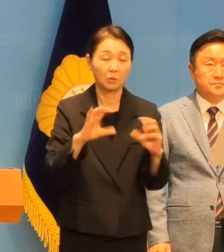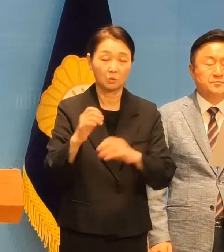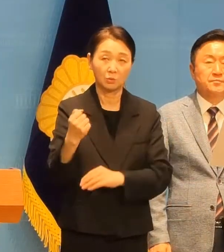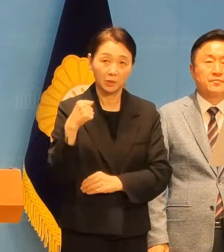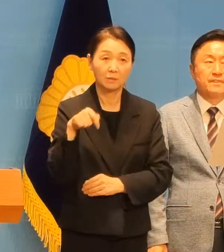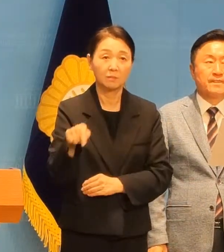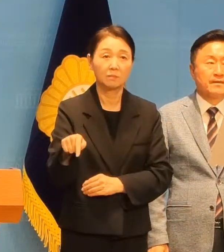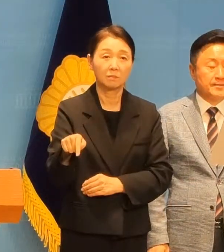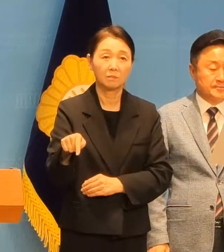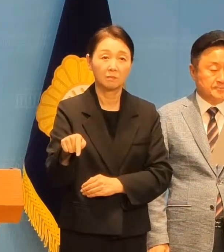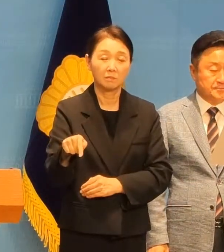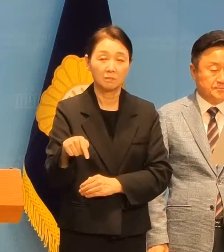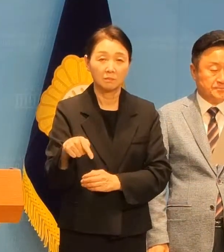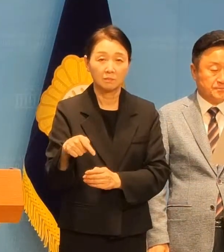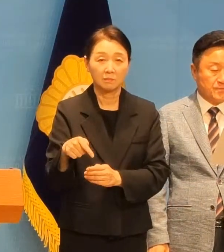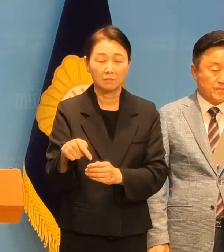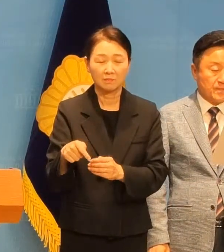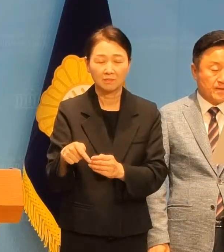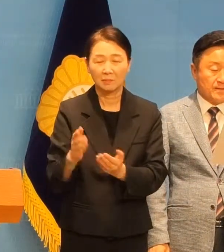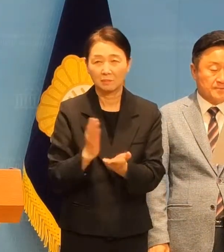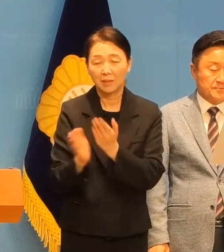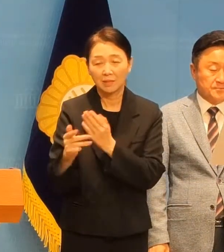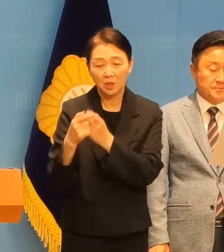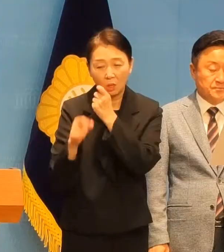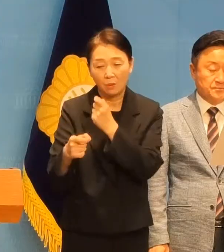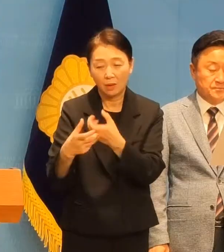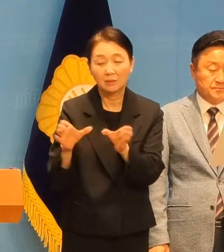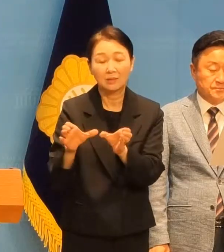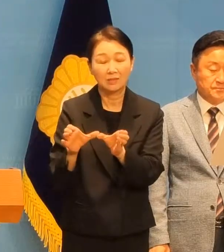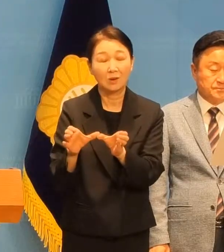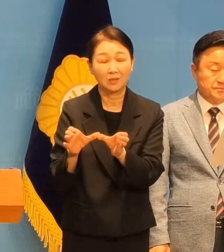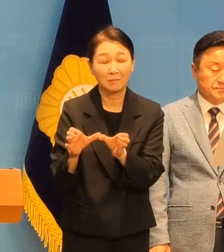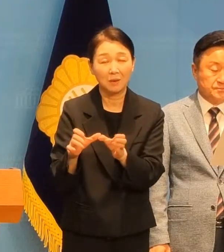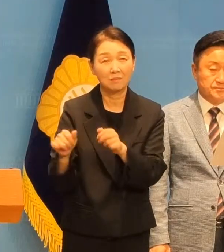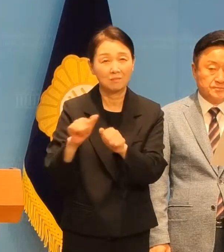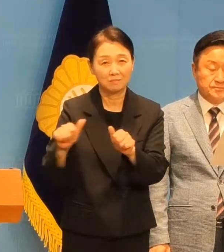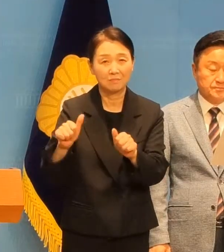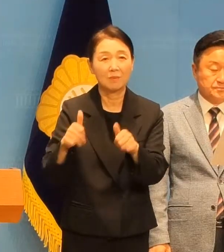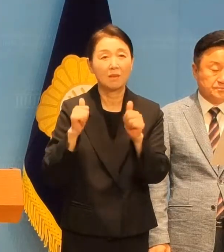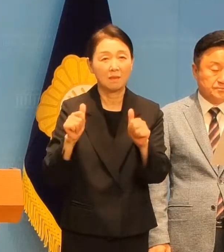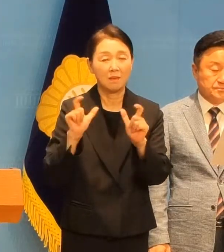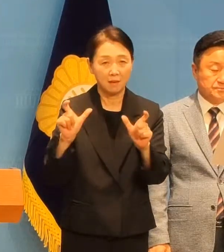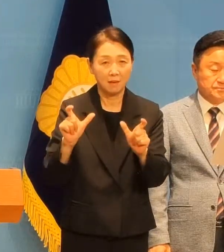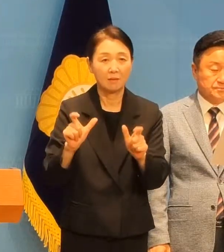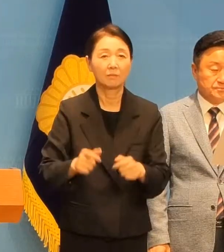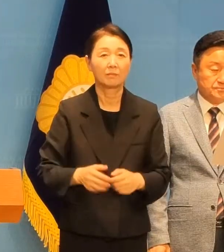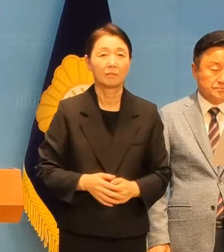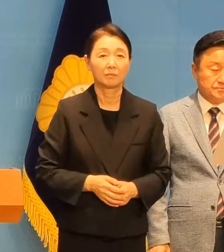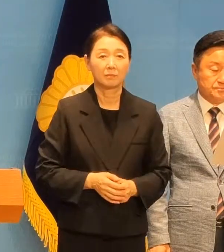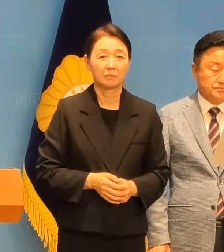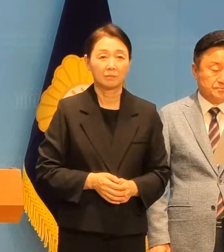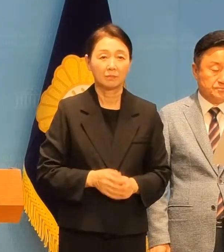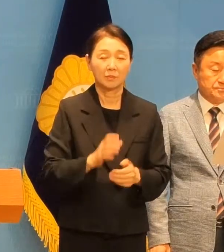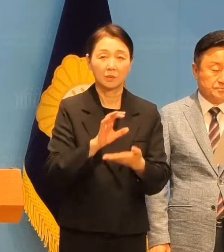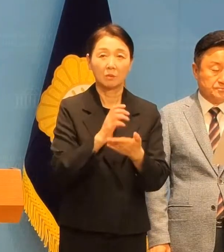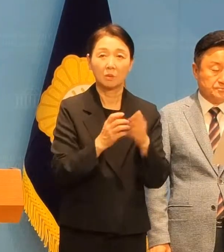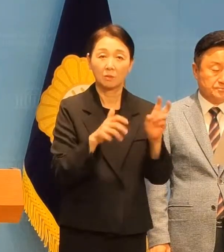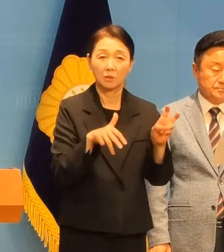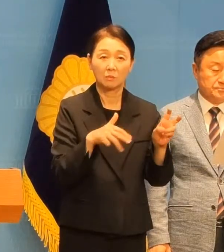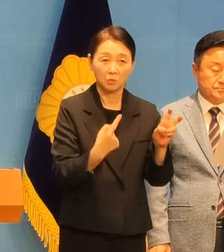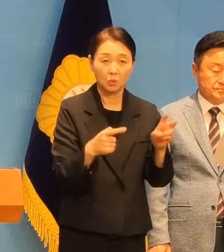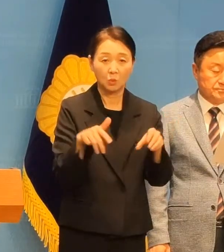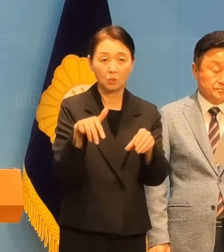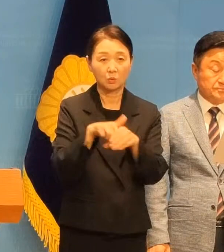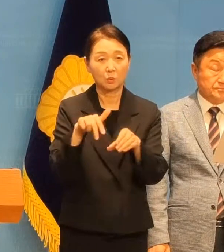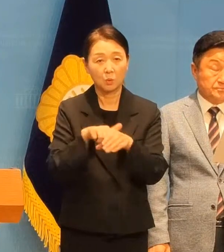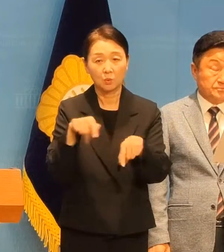국민의힘은 위헌정당 해산 심판대에 오를 각오를 해야 할 것입니다. 헌법 제20조는